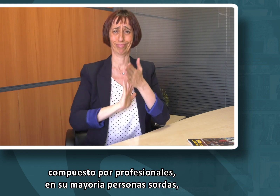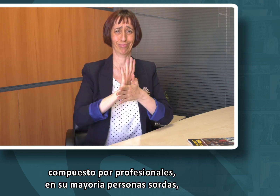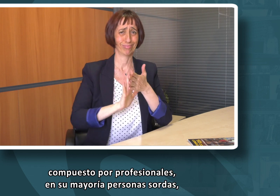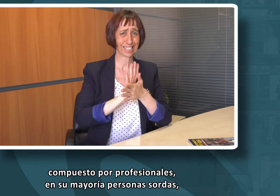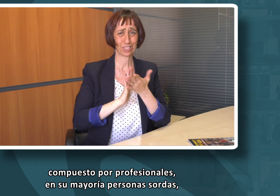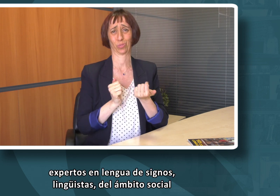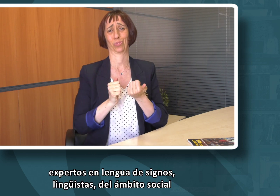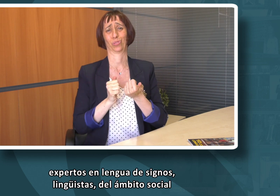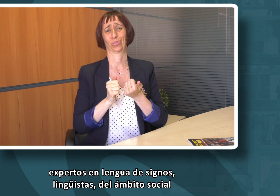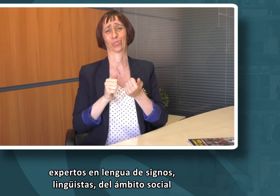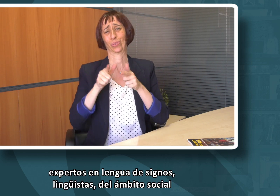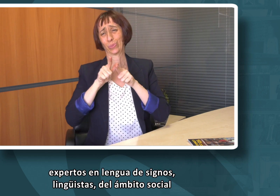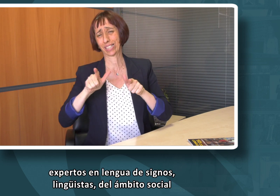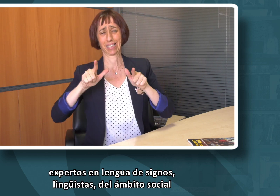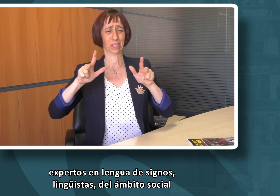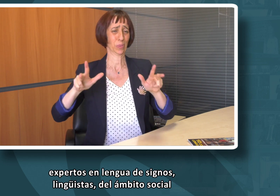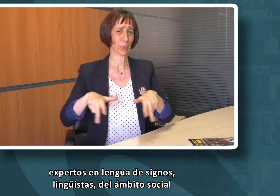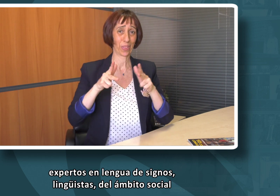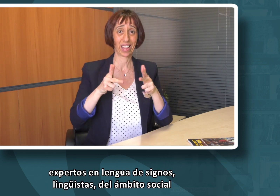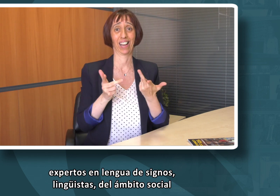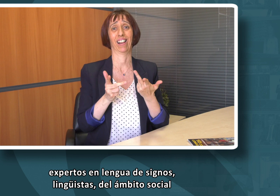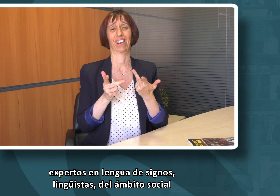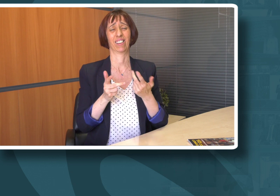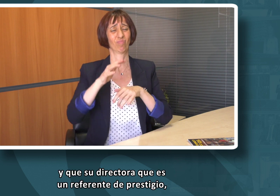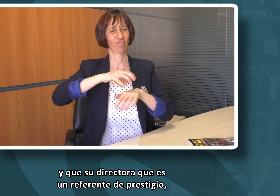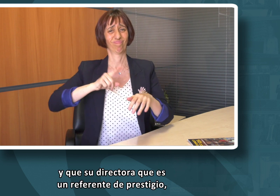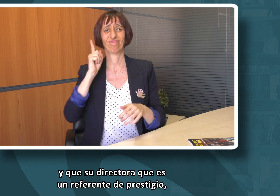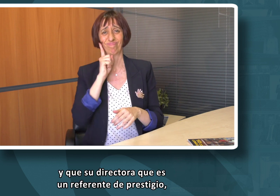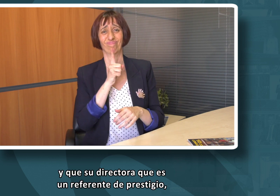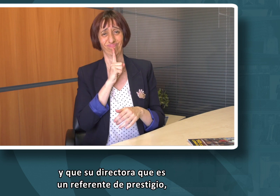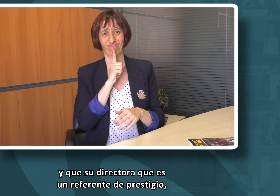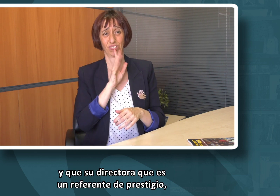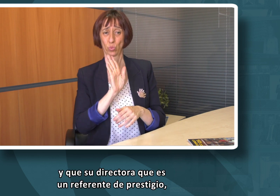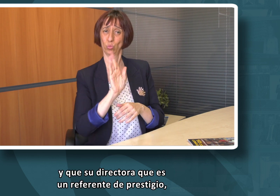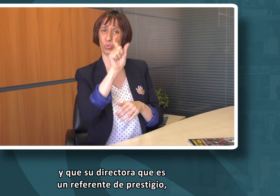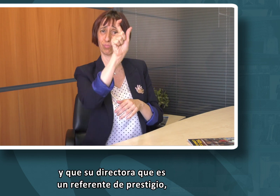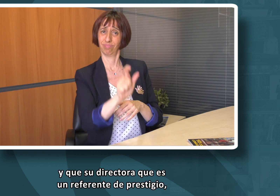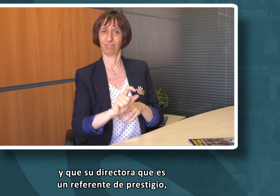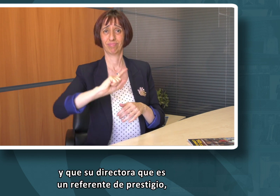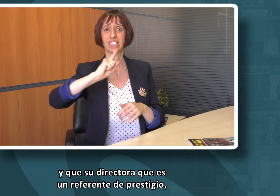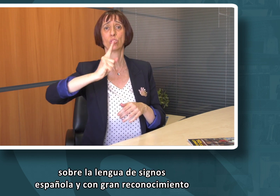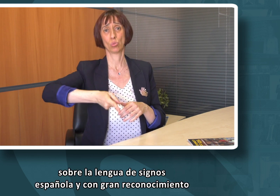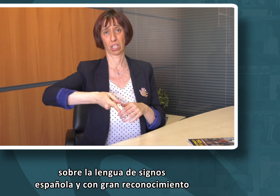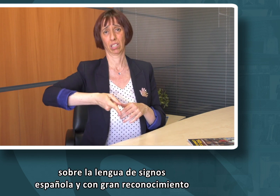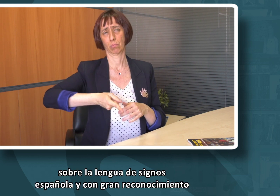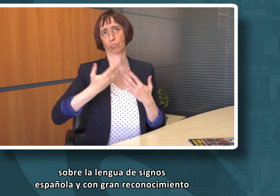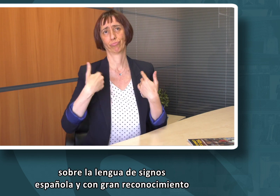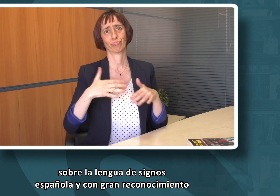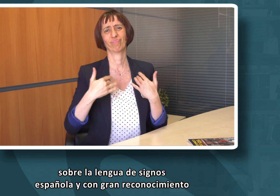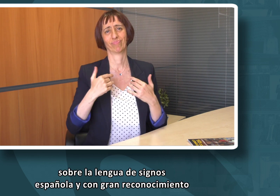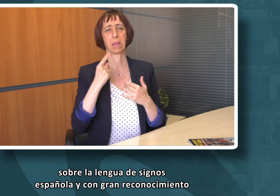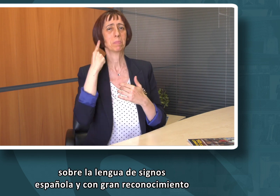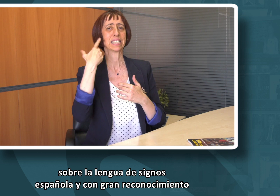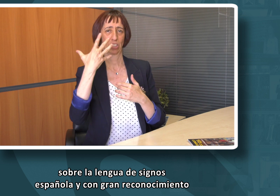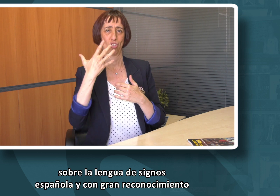compuesto por profesionales, en su mayoría personas sordas, expertos en lengua de signos, lingüistas del ámbito social y que su directora es